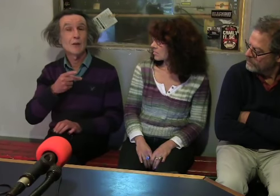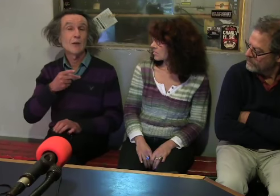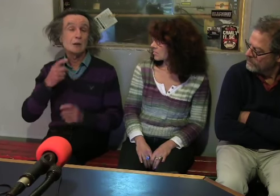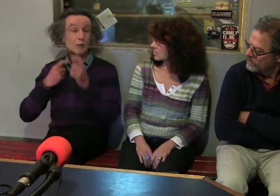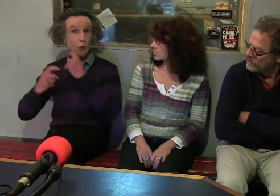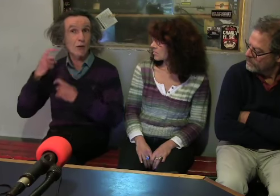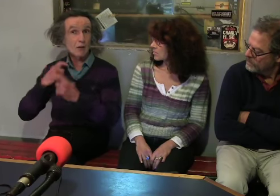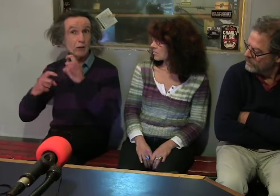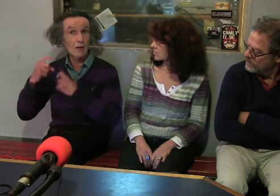diplôme